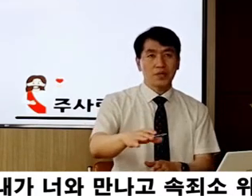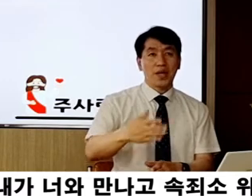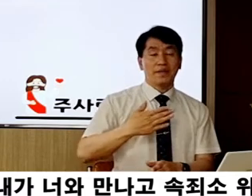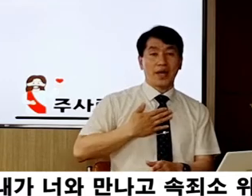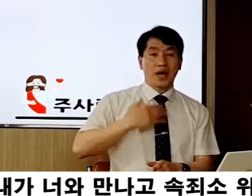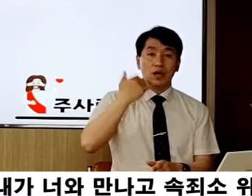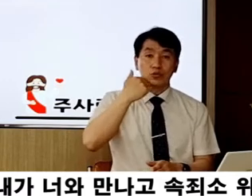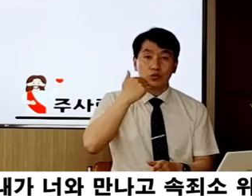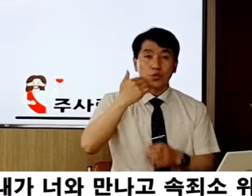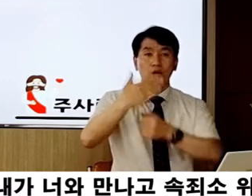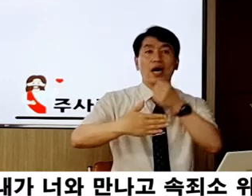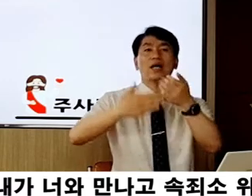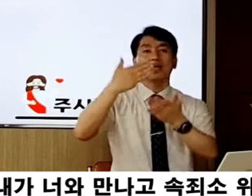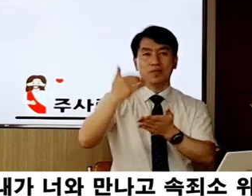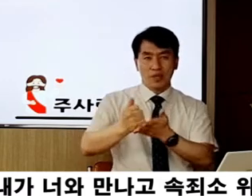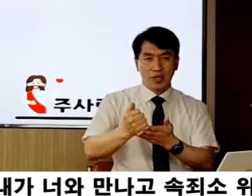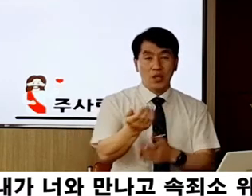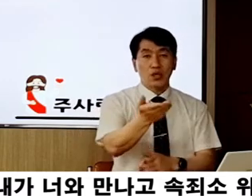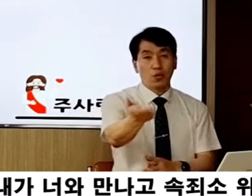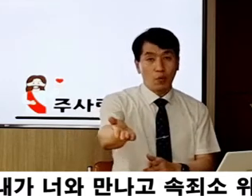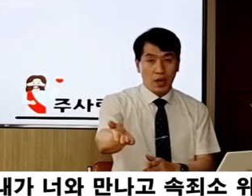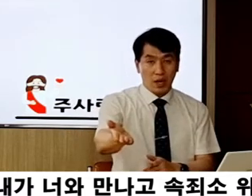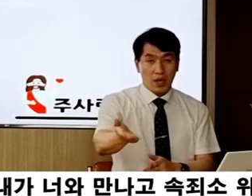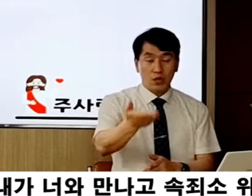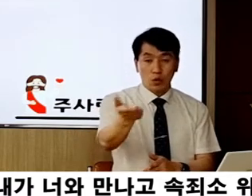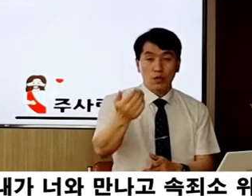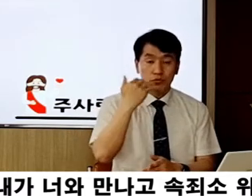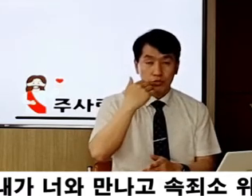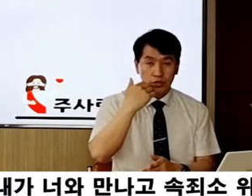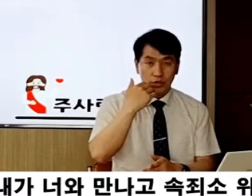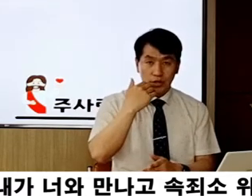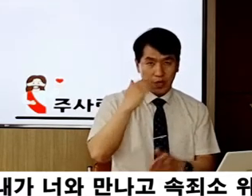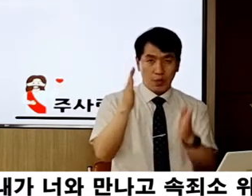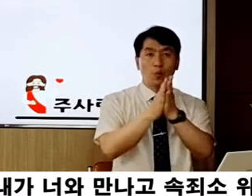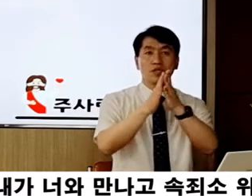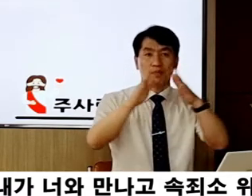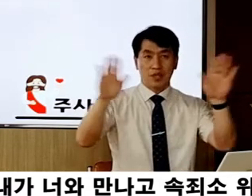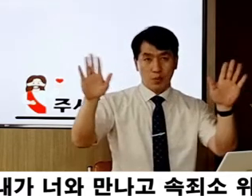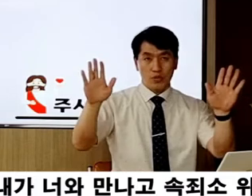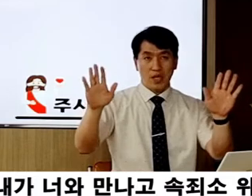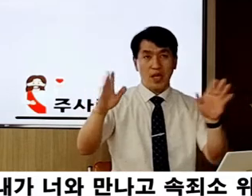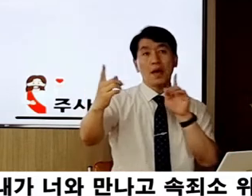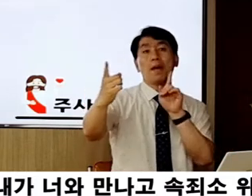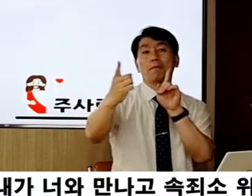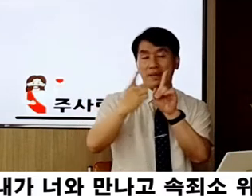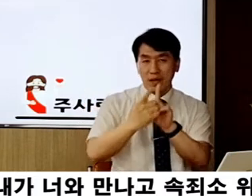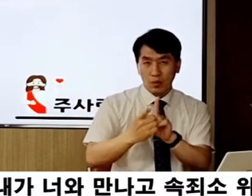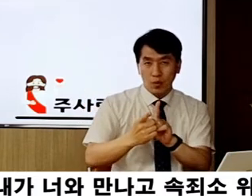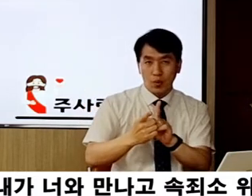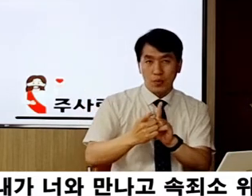법궤에서 내가 누구죠? 하나님이 너와 누구죠? 예, 모세입니다. 모세 만나고